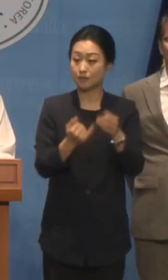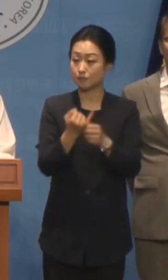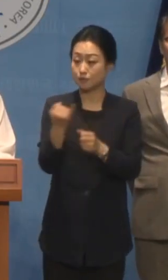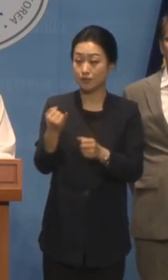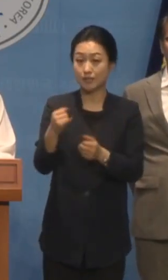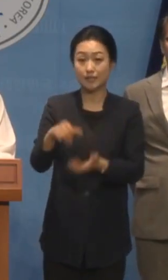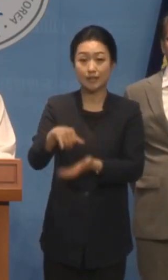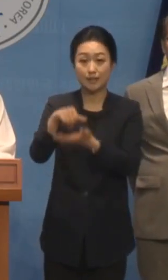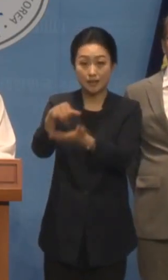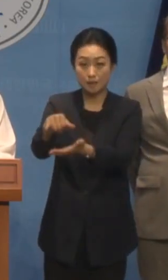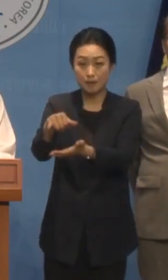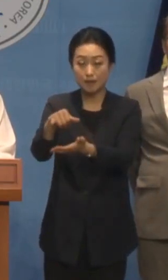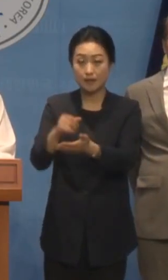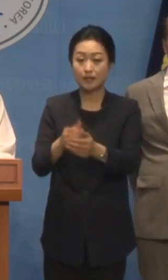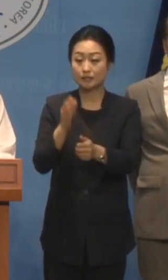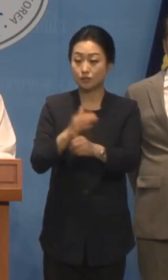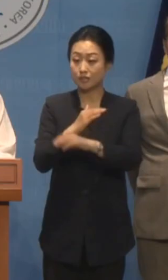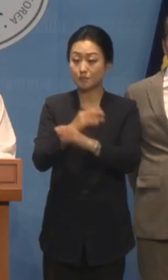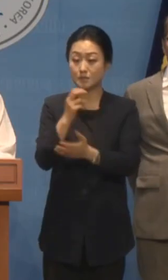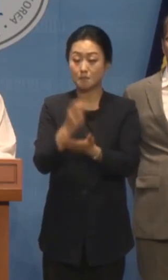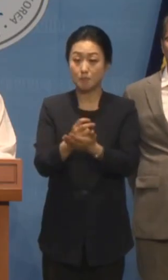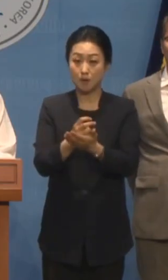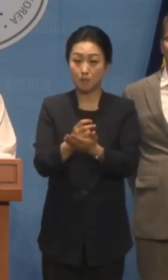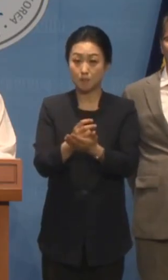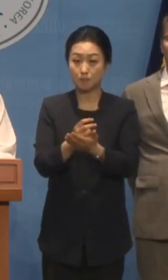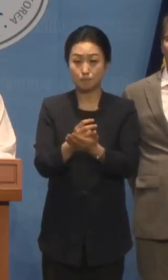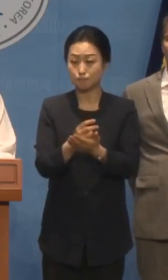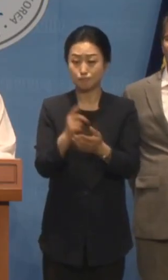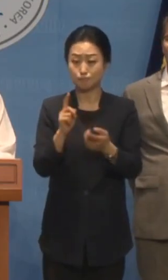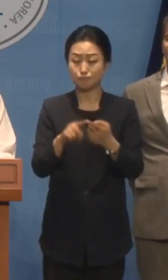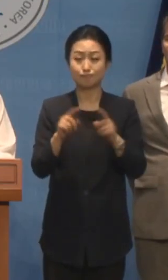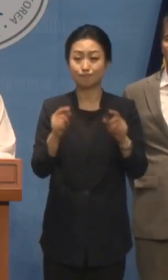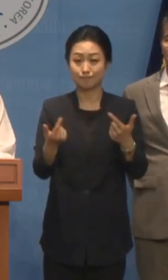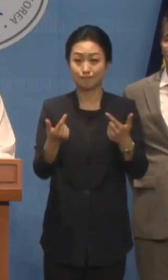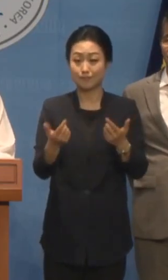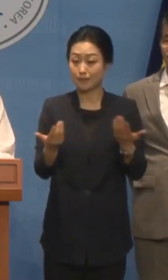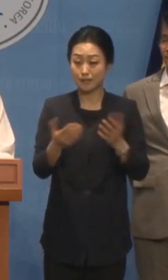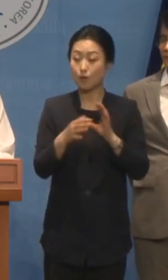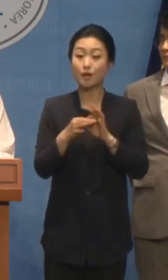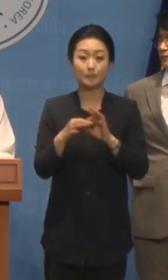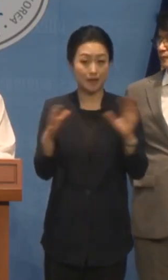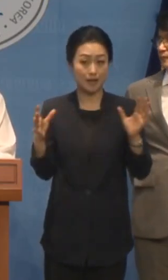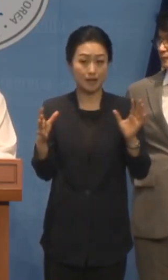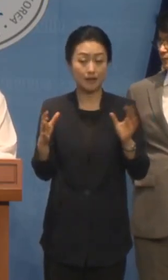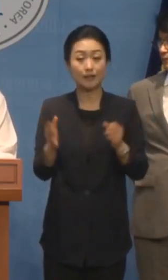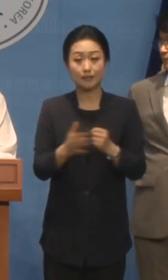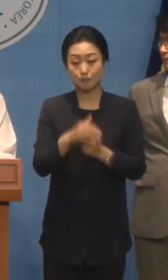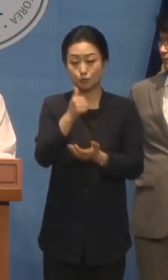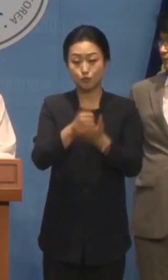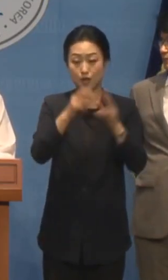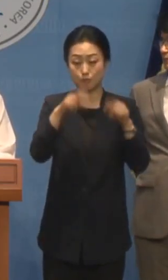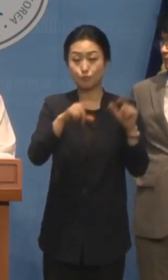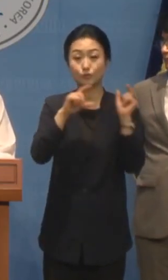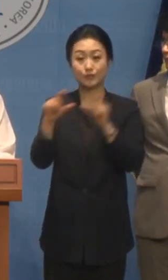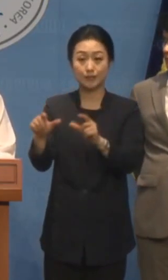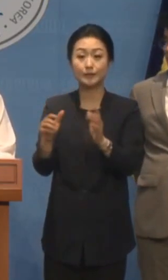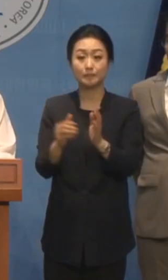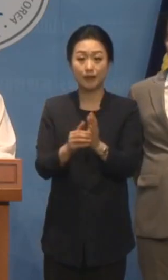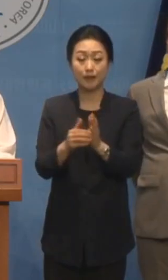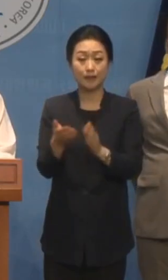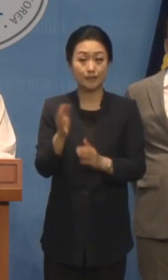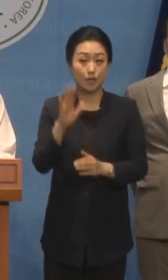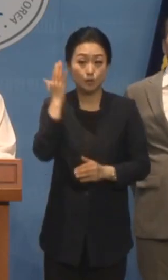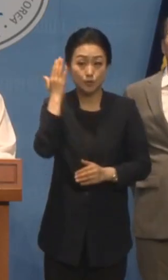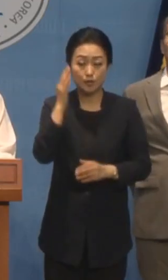명품 수수가 청탁금지법 조항에 처벌 규정이 없고 직무 관련성이 없다는 이유로 무혐의 종결했다. 하지만